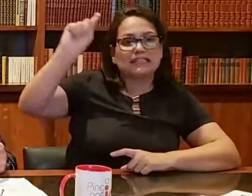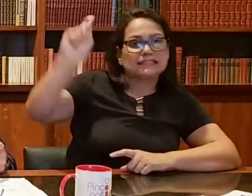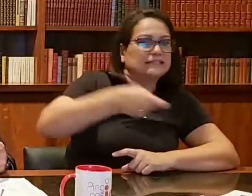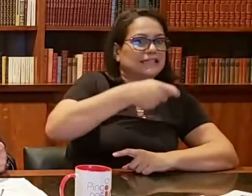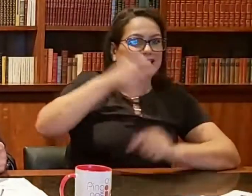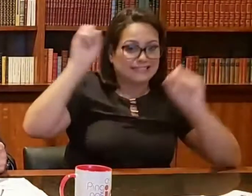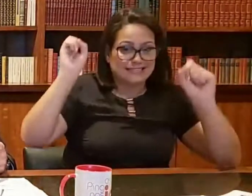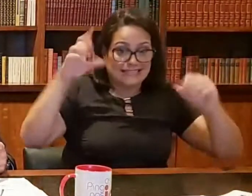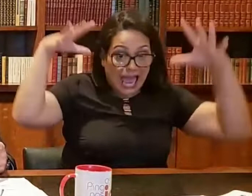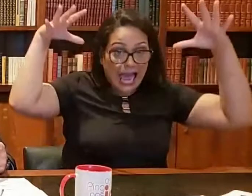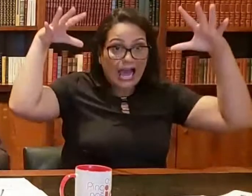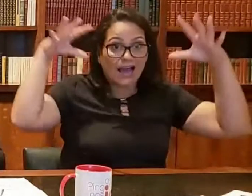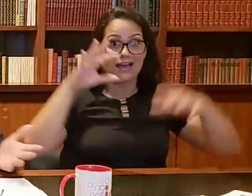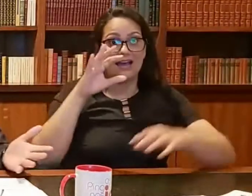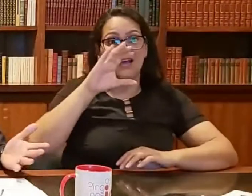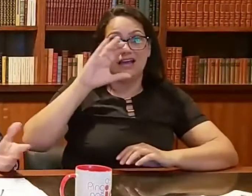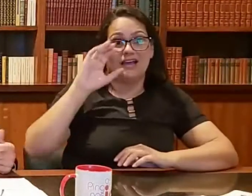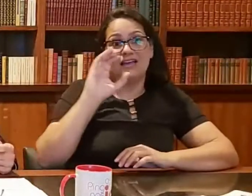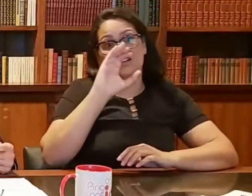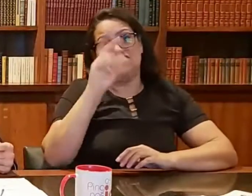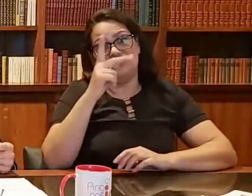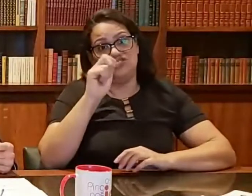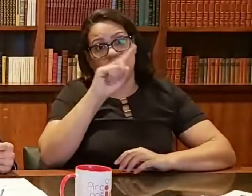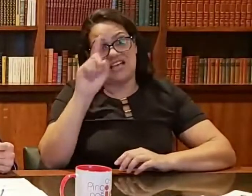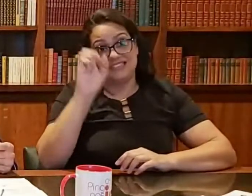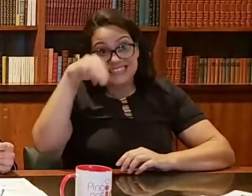Shazam, eu vou ser ditador.